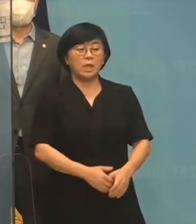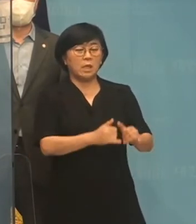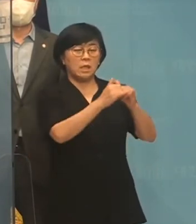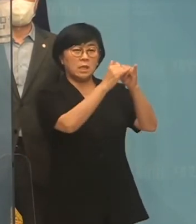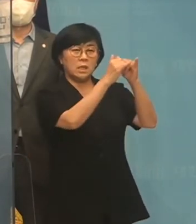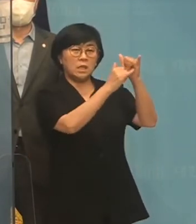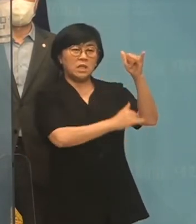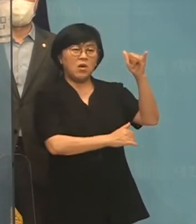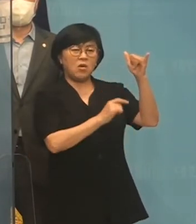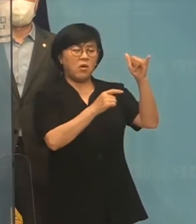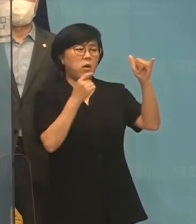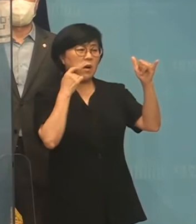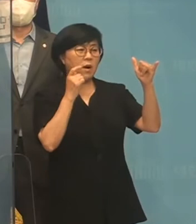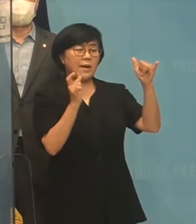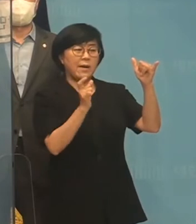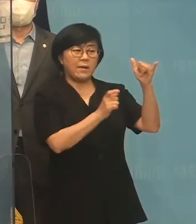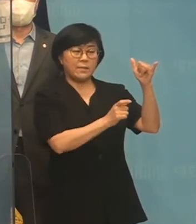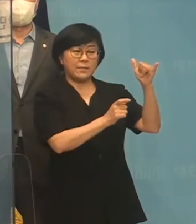이력사탈이